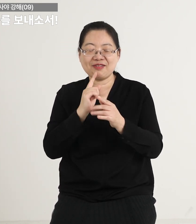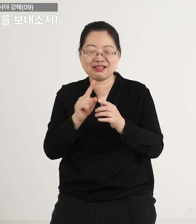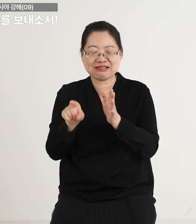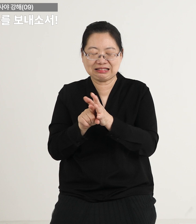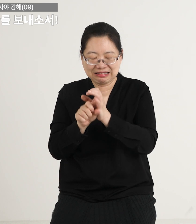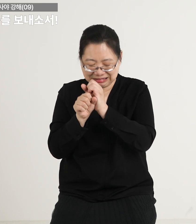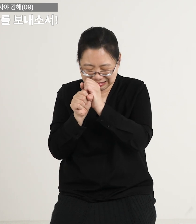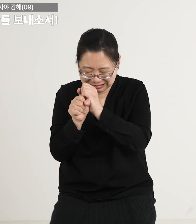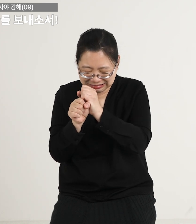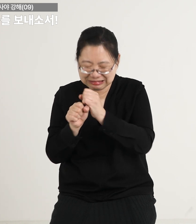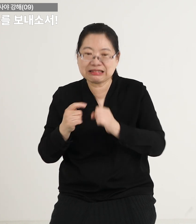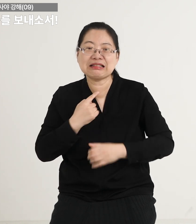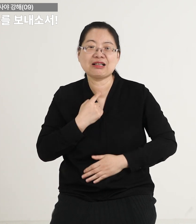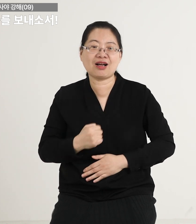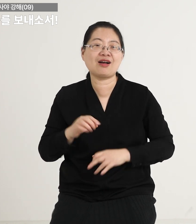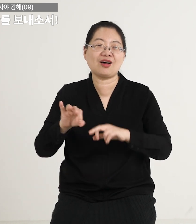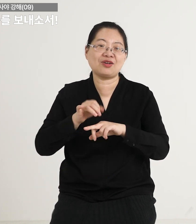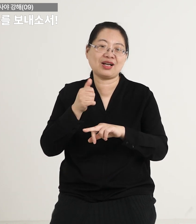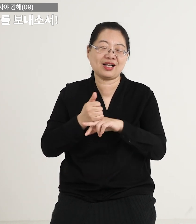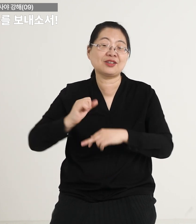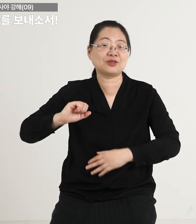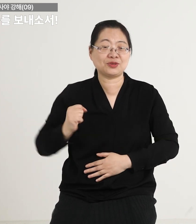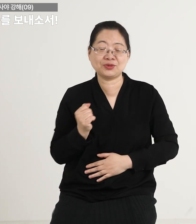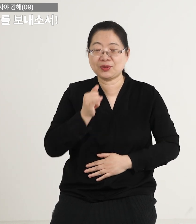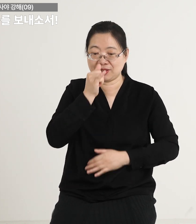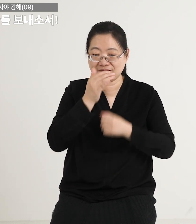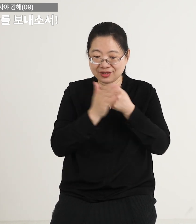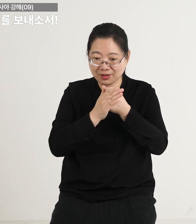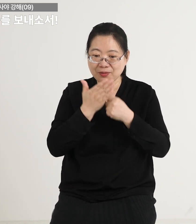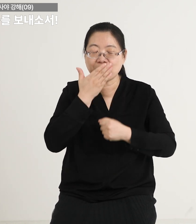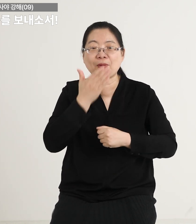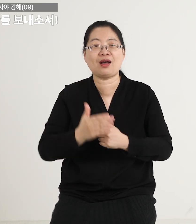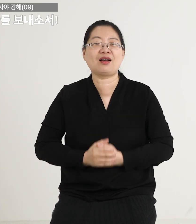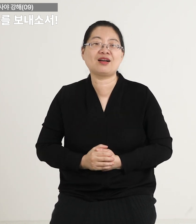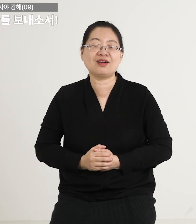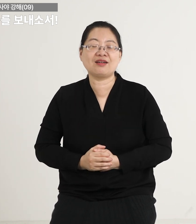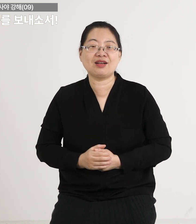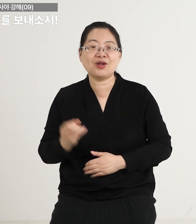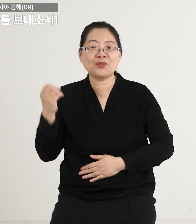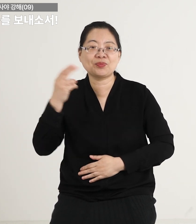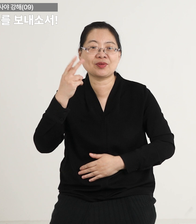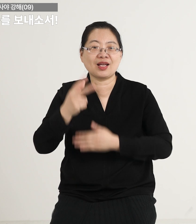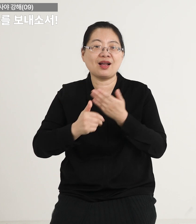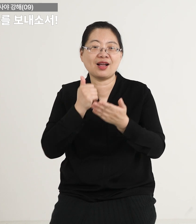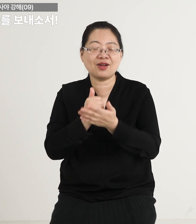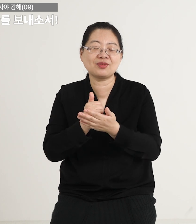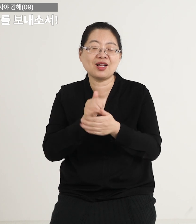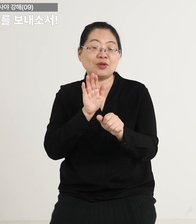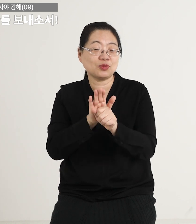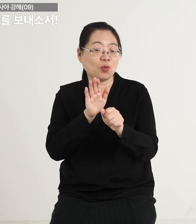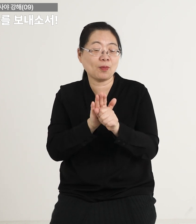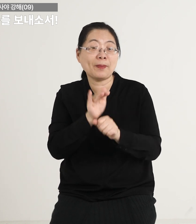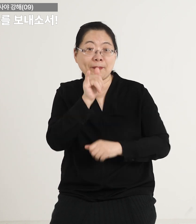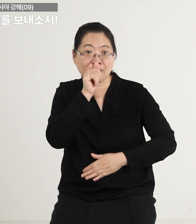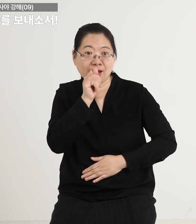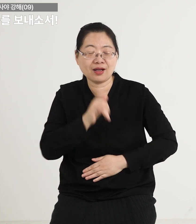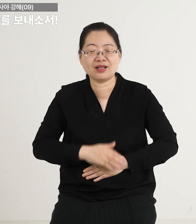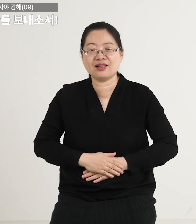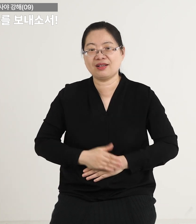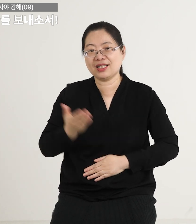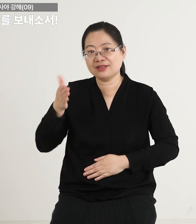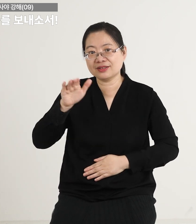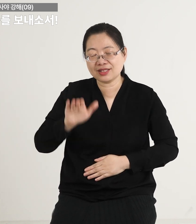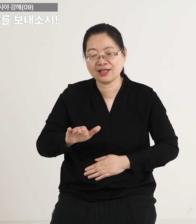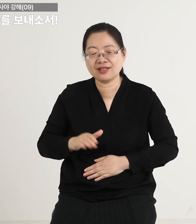따랐던 왕의 순종이 있었어요. 그리고 하나님의 도우심이 있었습니다.